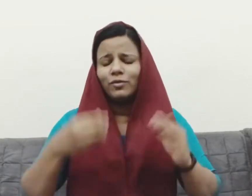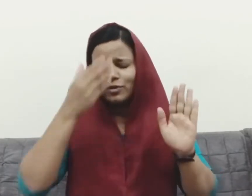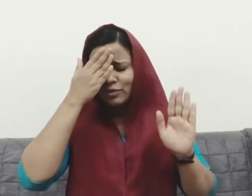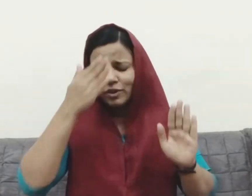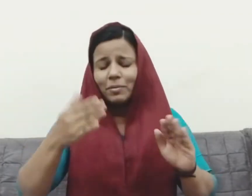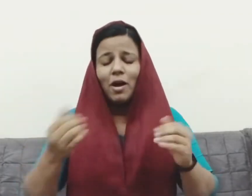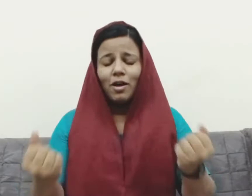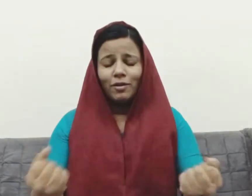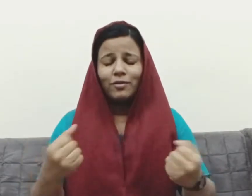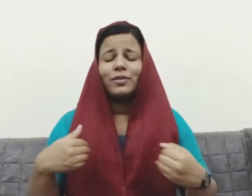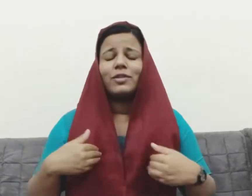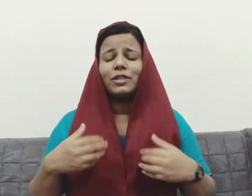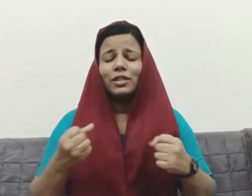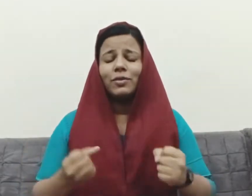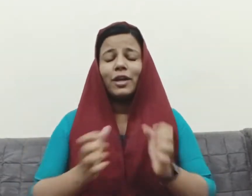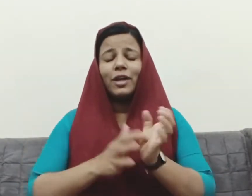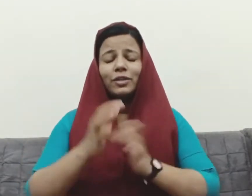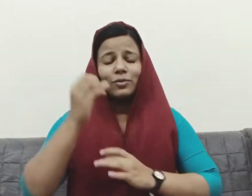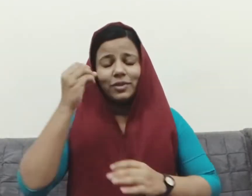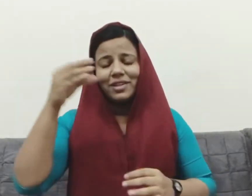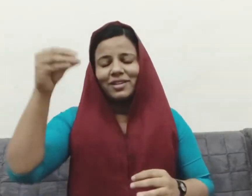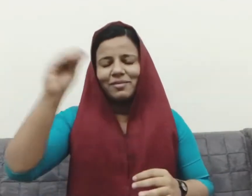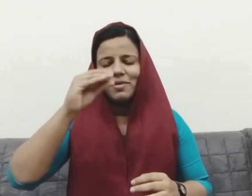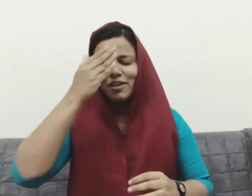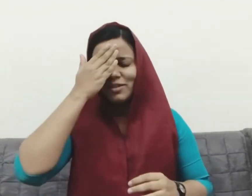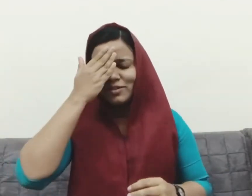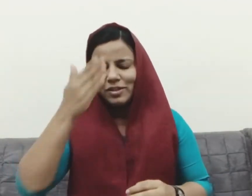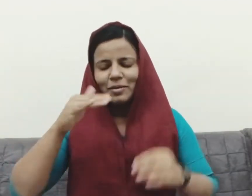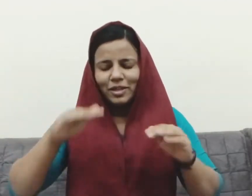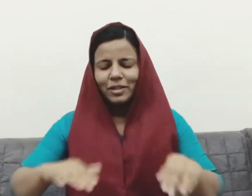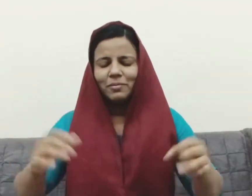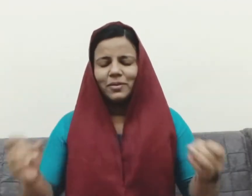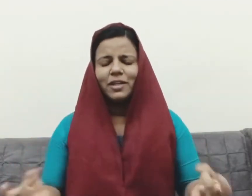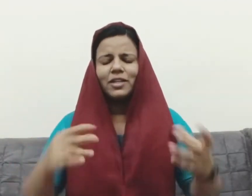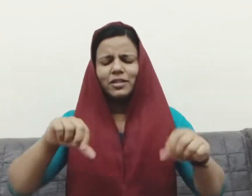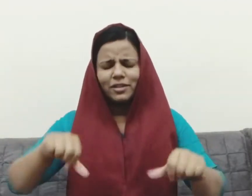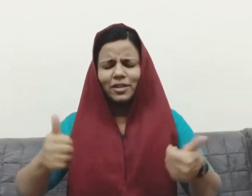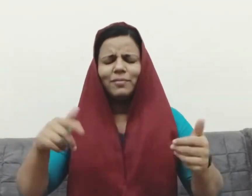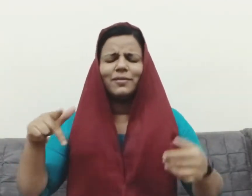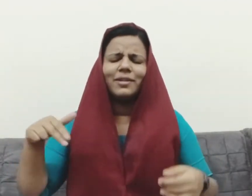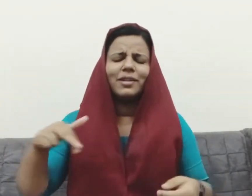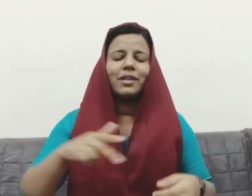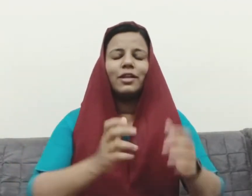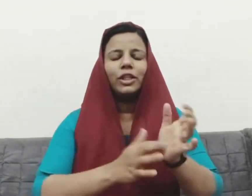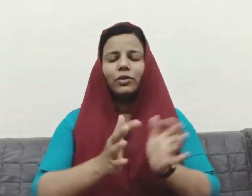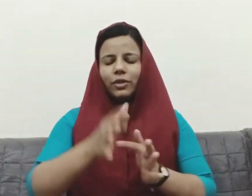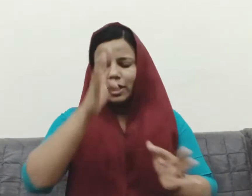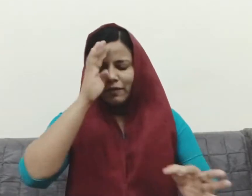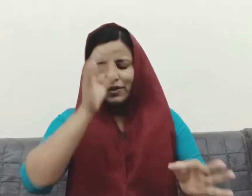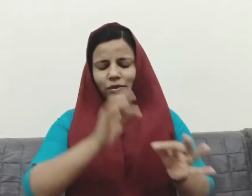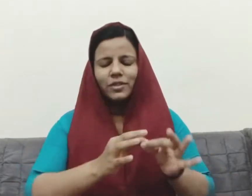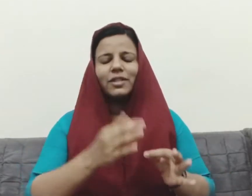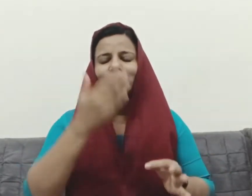സ്തോത്രം. ആരോഗ്യത്തോടെ സൗഖ്യത്തോടെ ഞങ്ങളെ ഉണർത്തിയ കൃപകൾക്ക് നന്ദി. ഈ പകൽക്കാലം ഞങ്ങളെ ജയകരമായി നടത്തുന്ന കർത്താവിൻ്റെ വിശ്വസ്തതയ്ക്കായിട്ട്